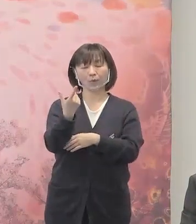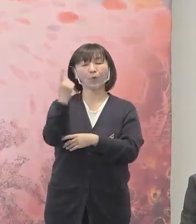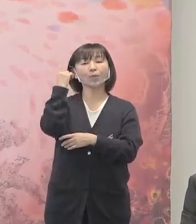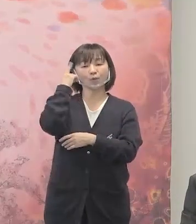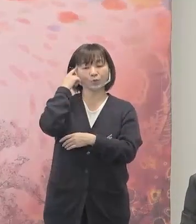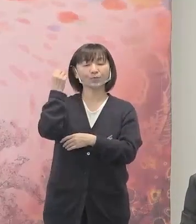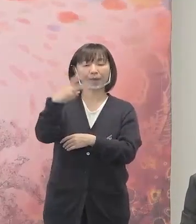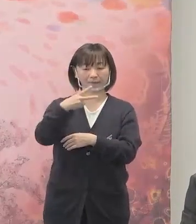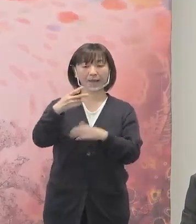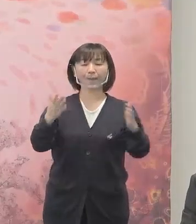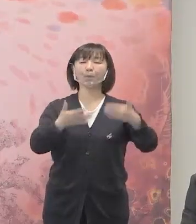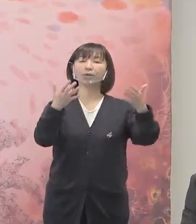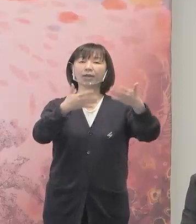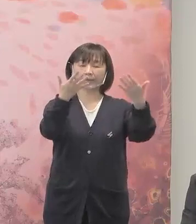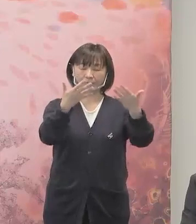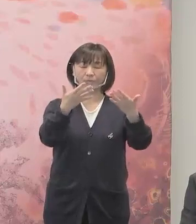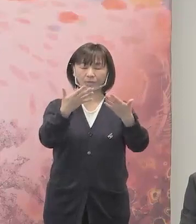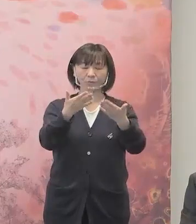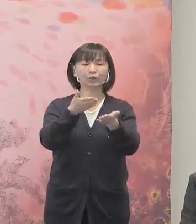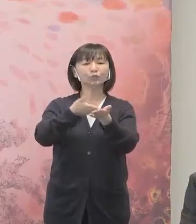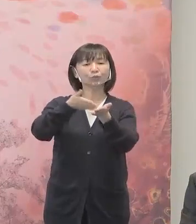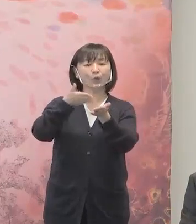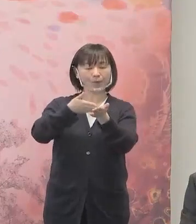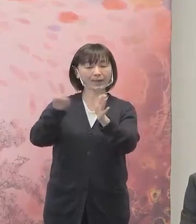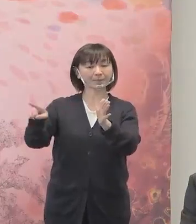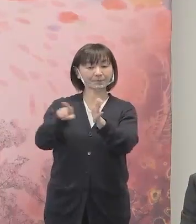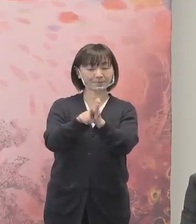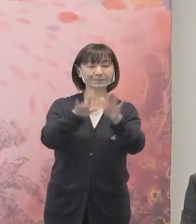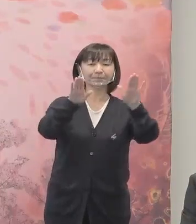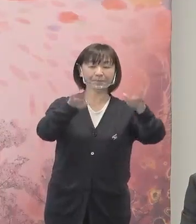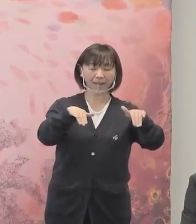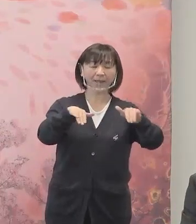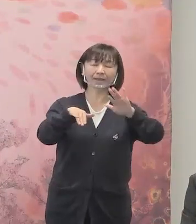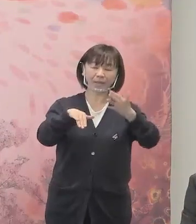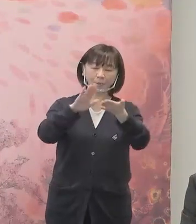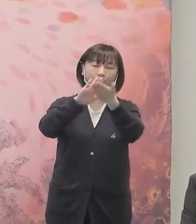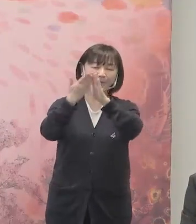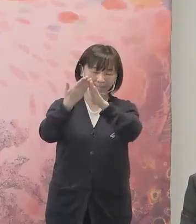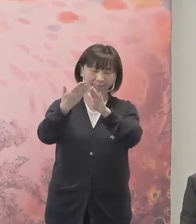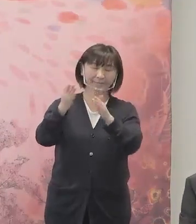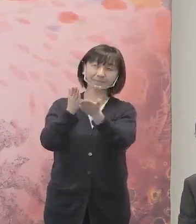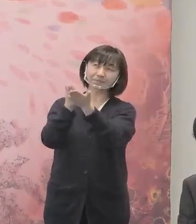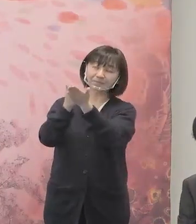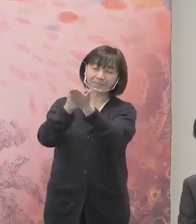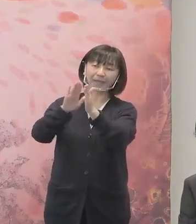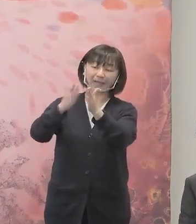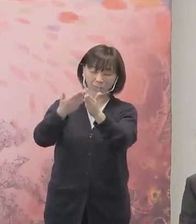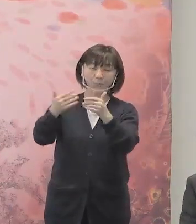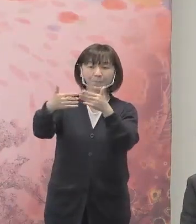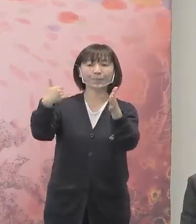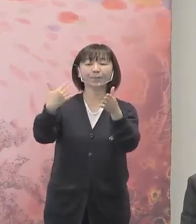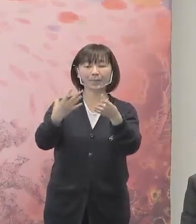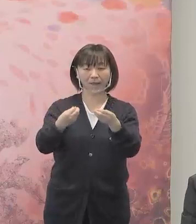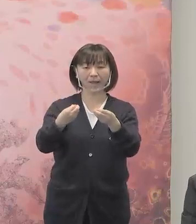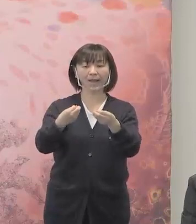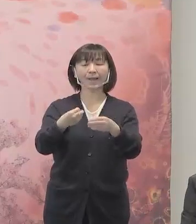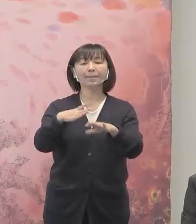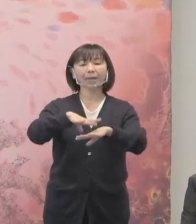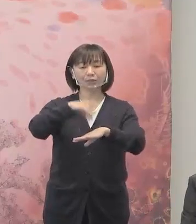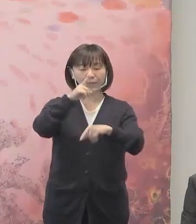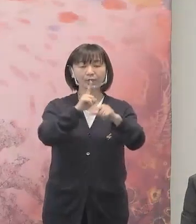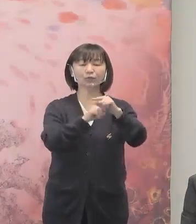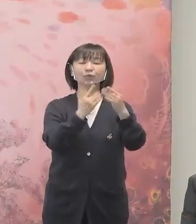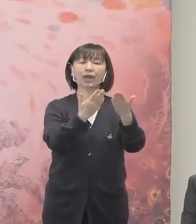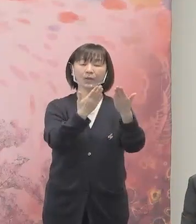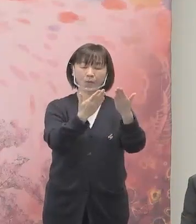るんだよということを、主張してきましたが、残念ながら通りませんでしたので、我々としてはまず中学校でできるところ、青森市が所